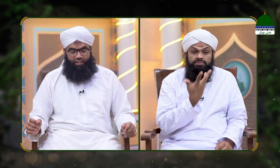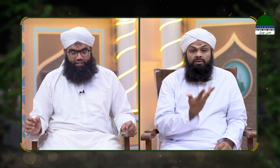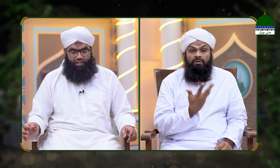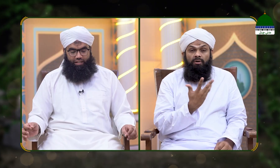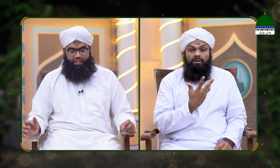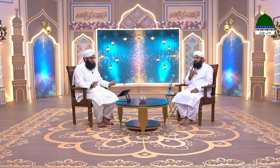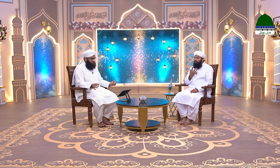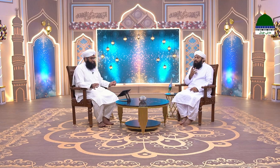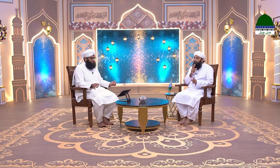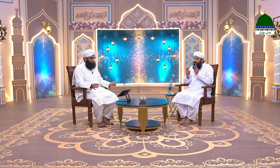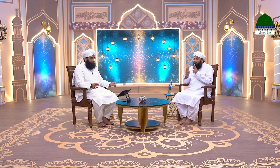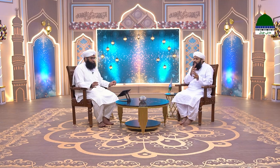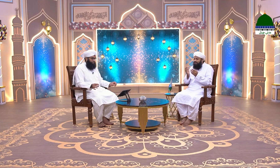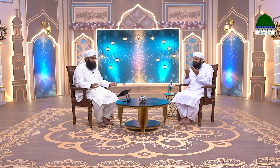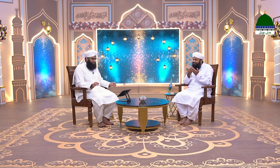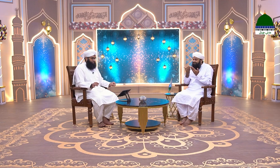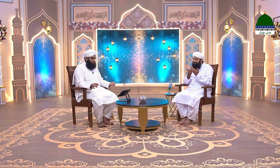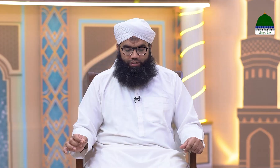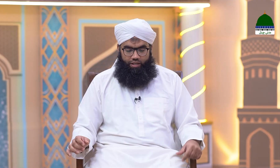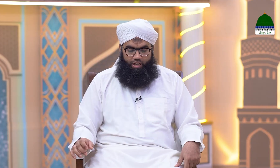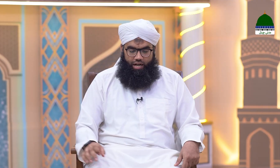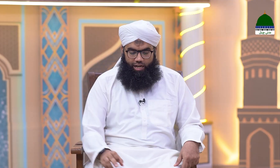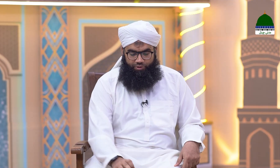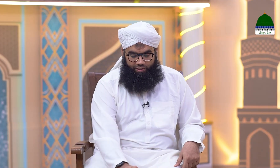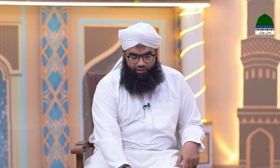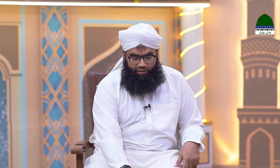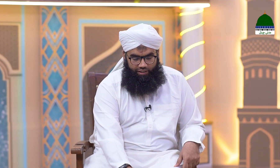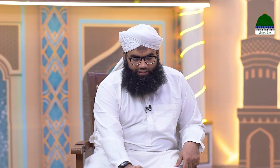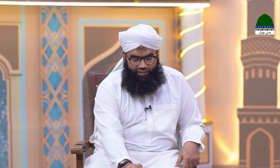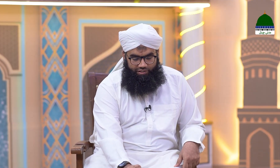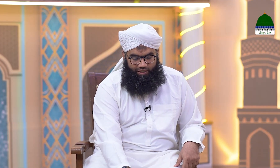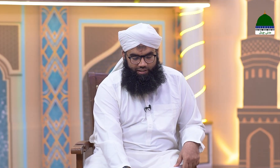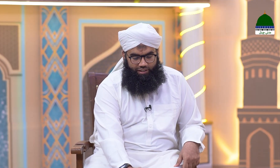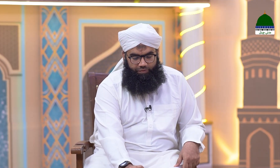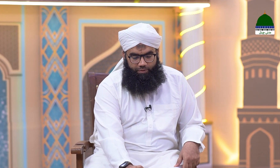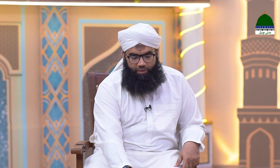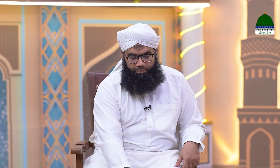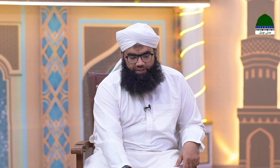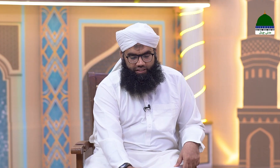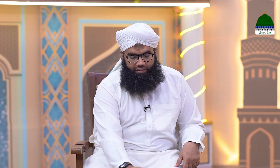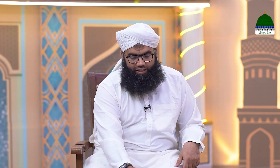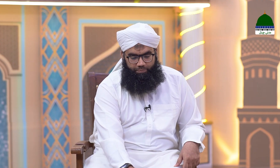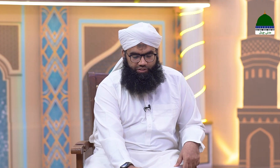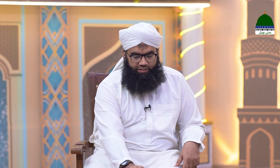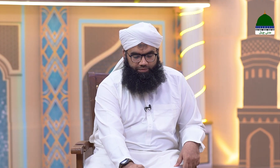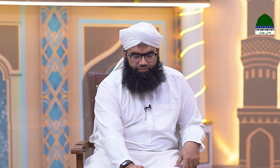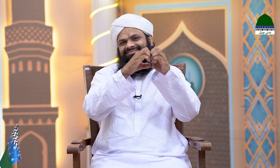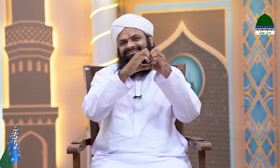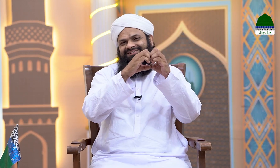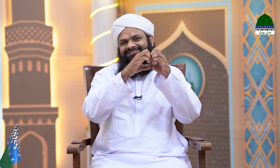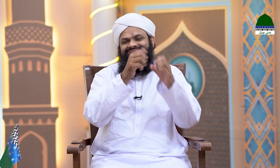السلام کے اخلاق حسنہ سے متاثر ہو کر آپ صلی اللہ علیہ وآلہ وسلم سے محبت کرنے والا بن